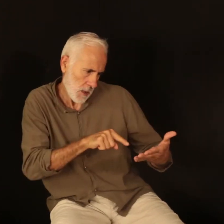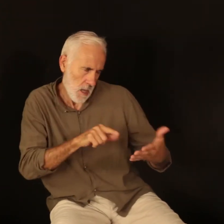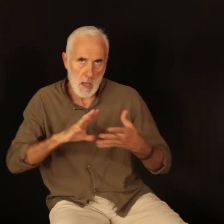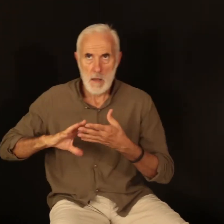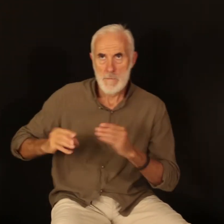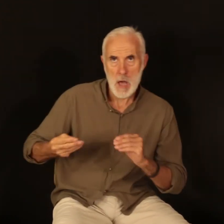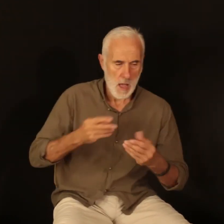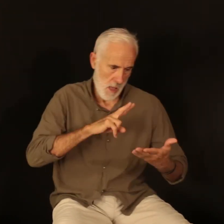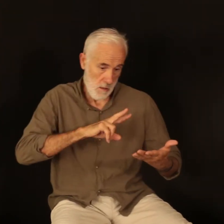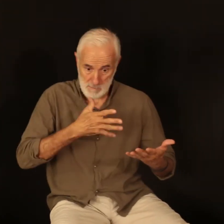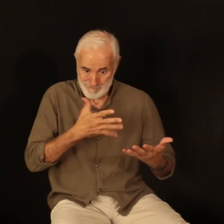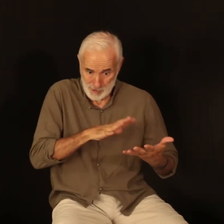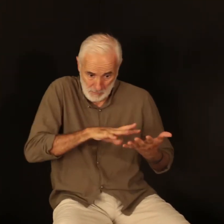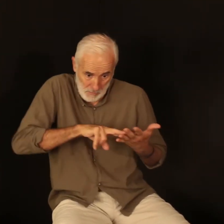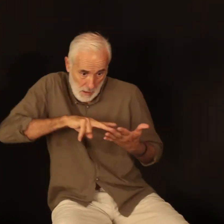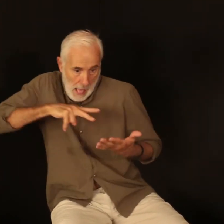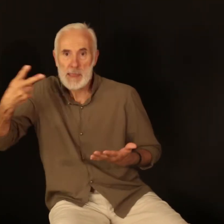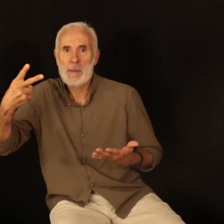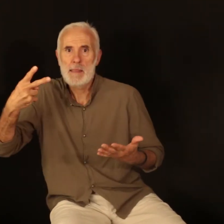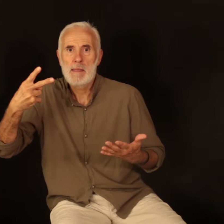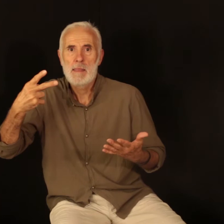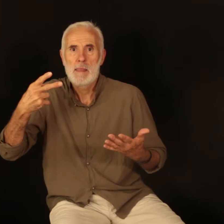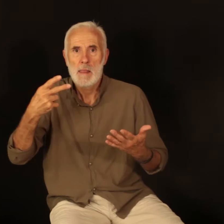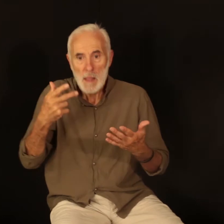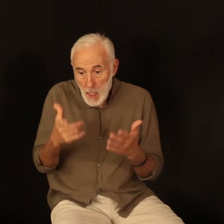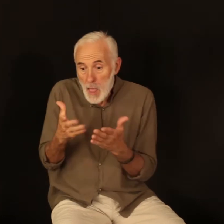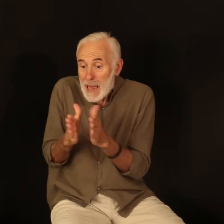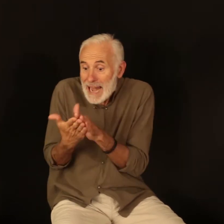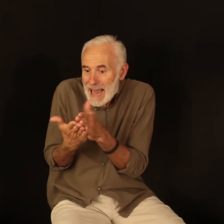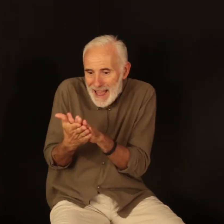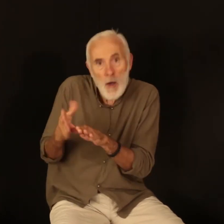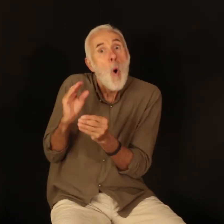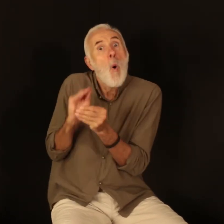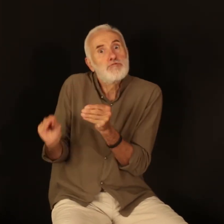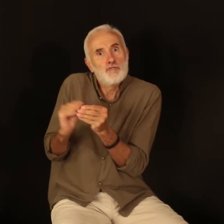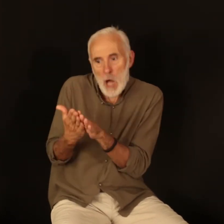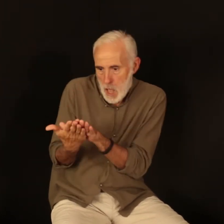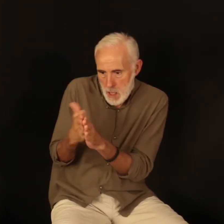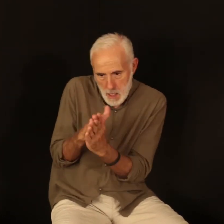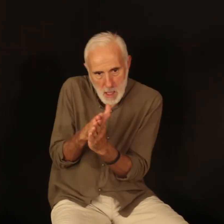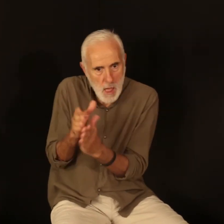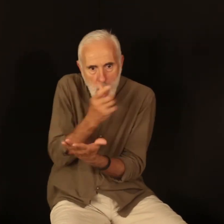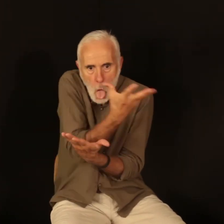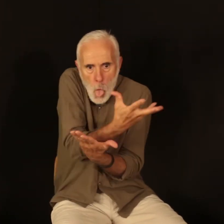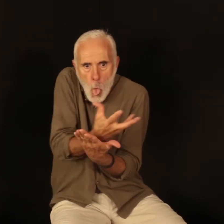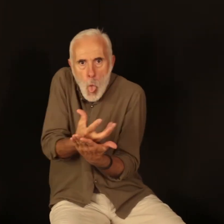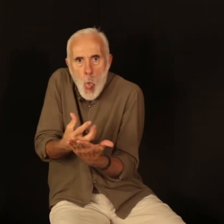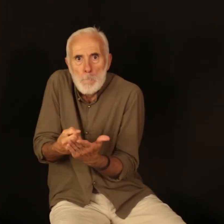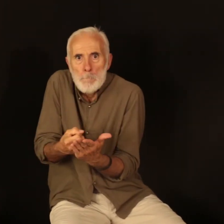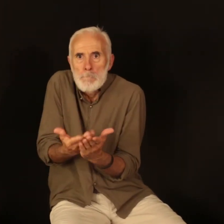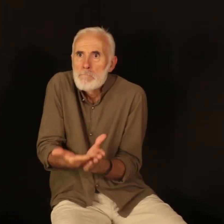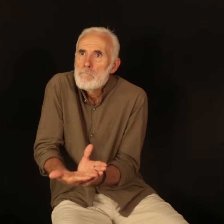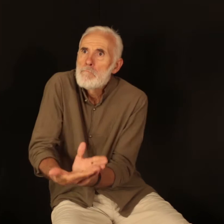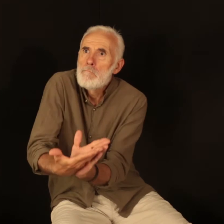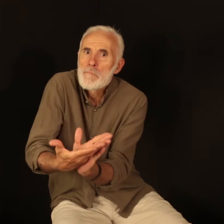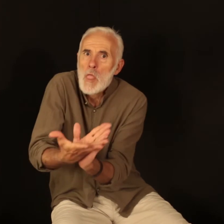ce dispositif de lecture, que va être l'objet livre, comment il va incarner une certaine lecture du livre,